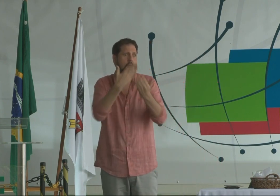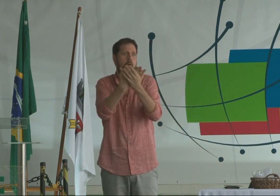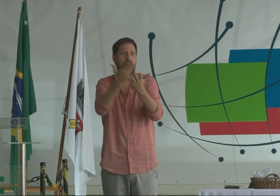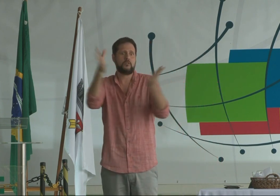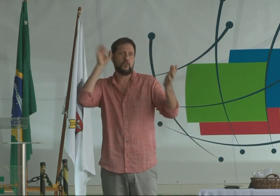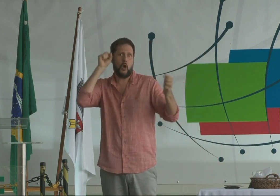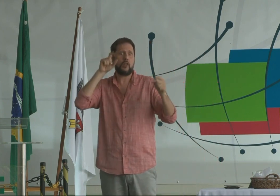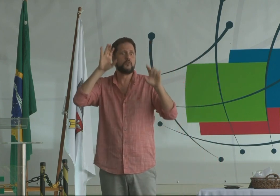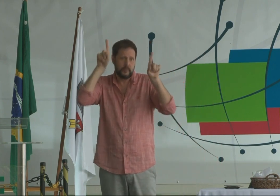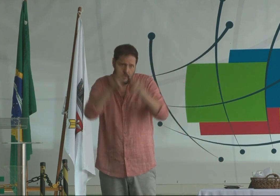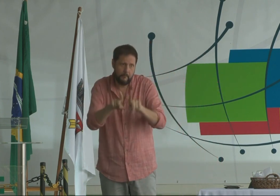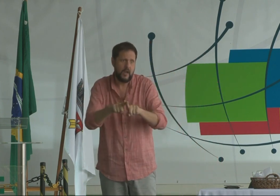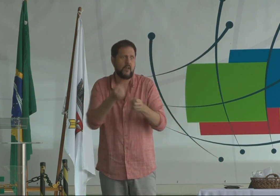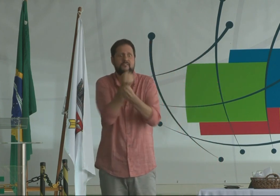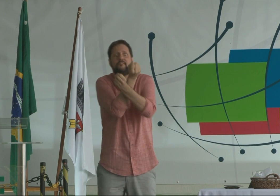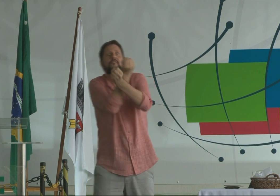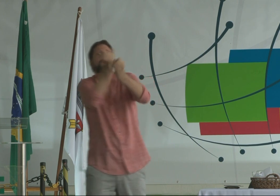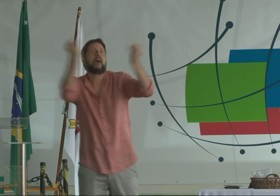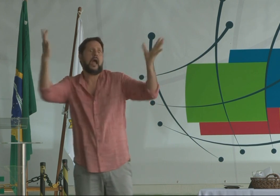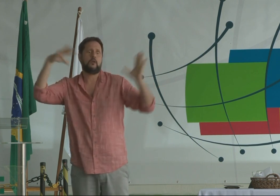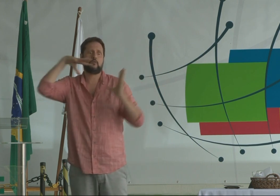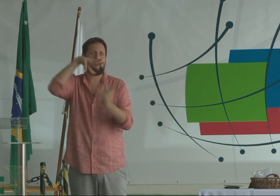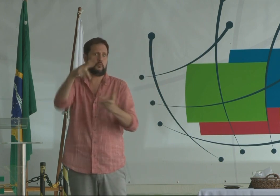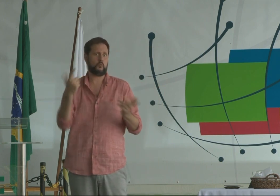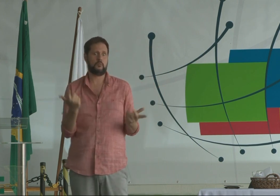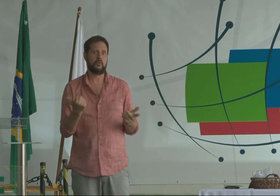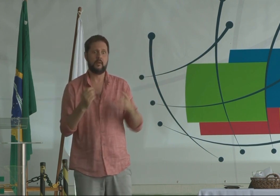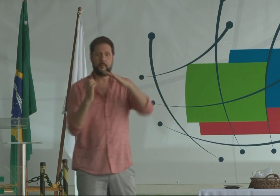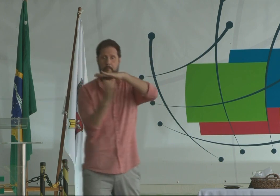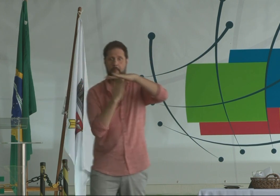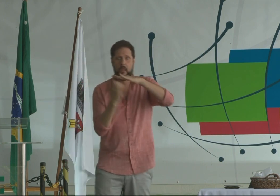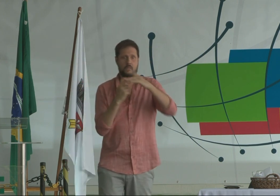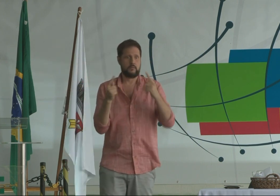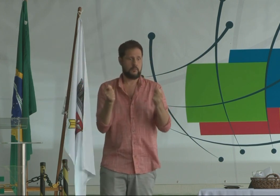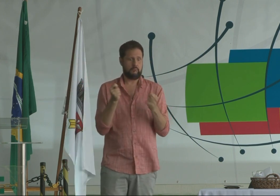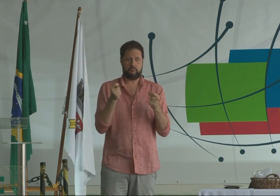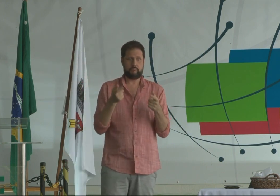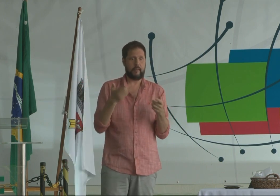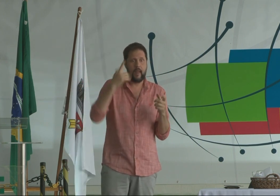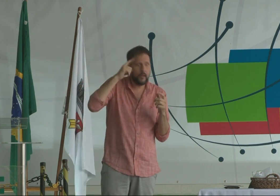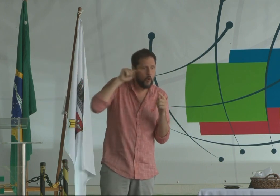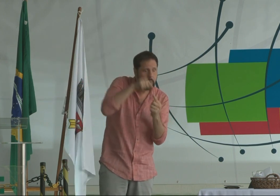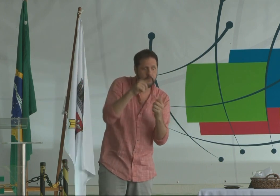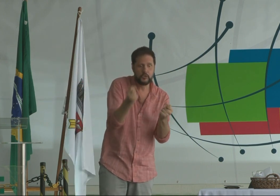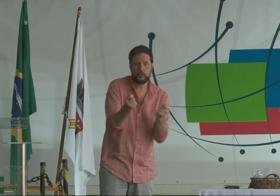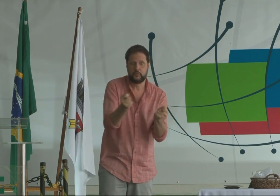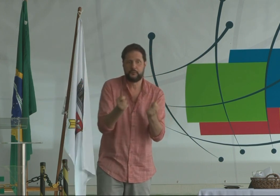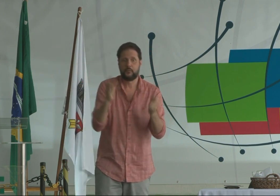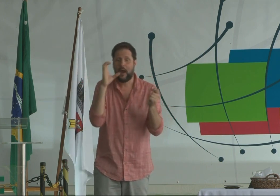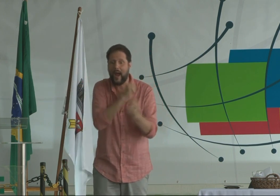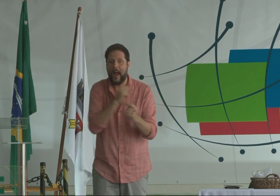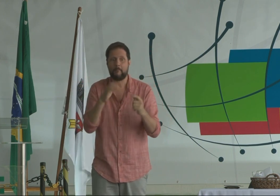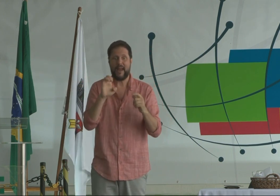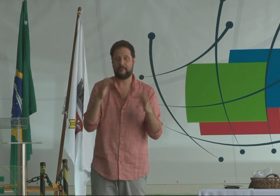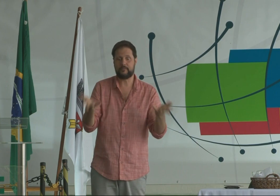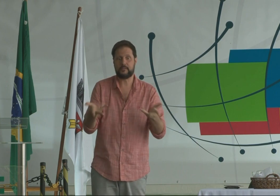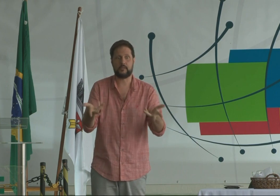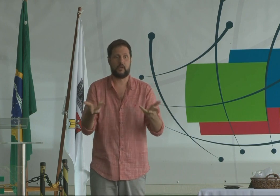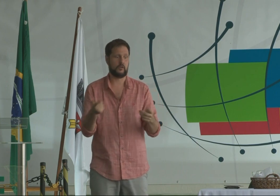educação geral. A gente vê as questões aí, os prejuízos. Isso em questão mundialmente, questão econômica, do mercado, né? É,